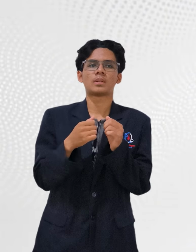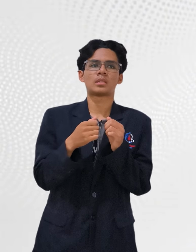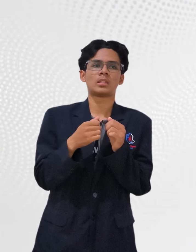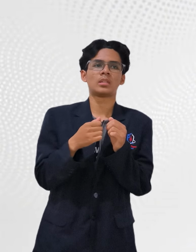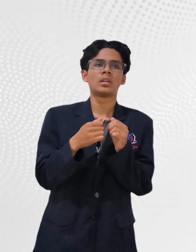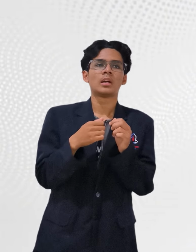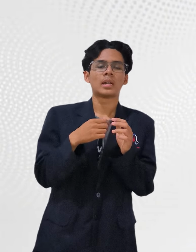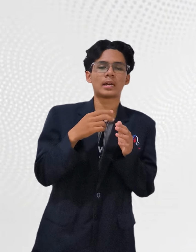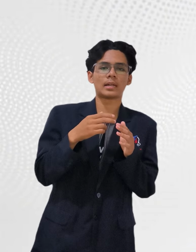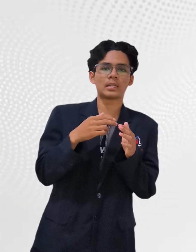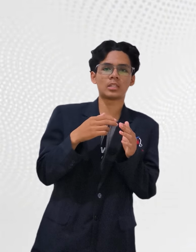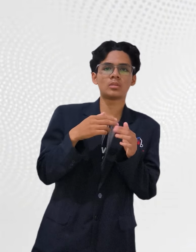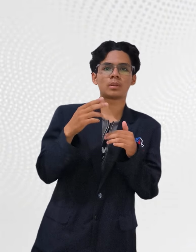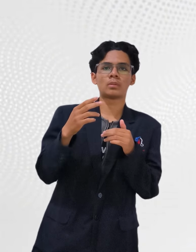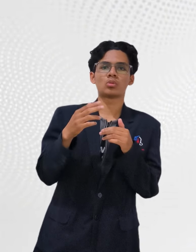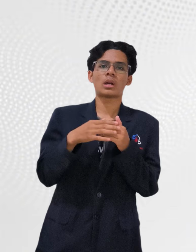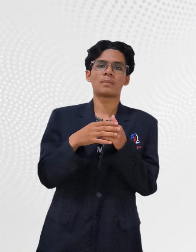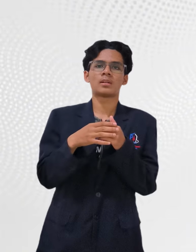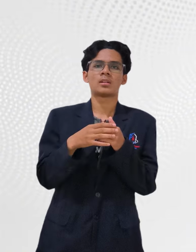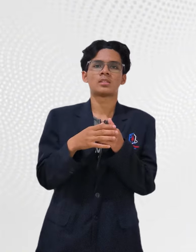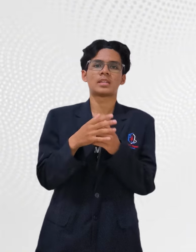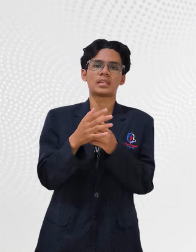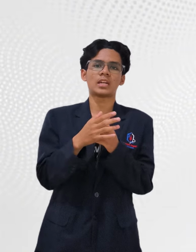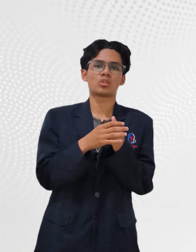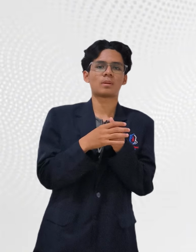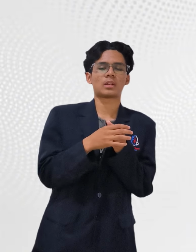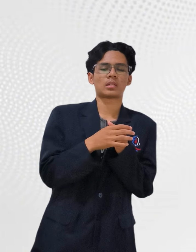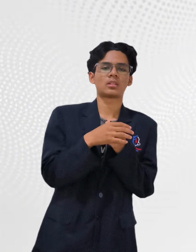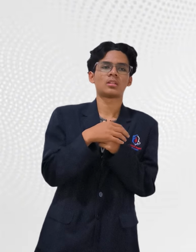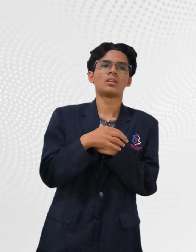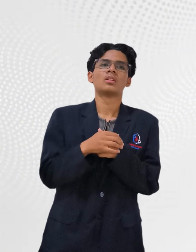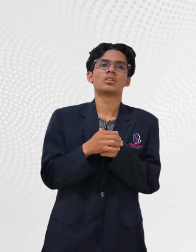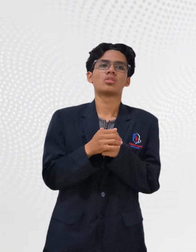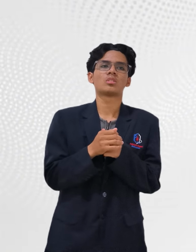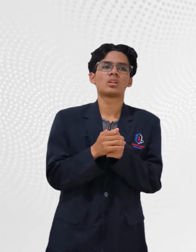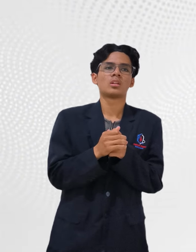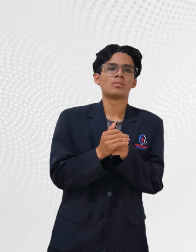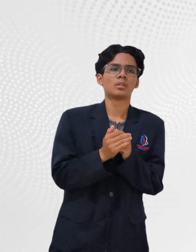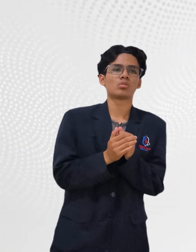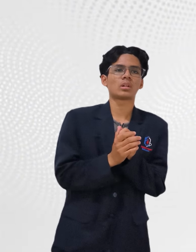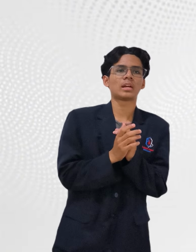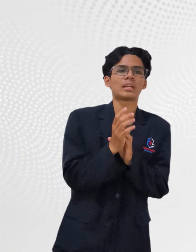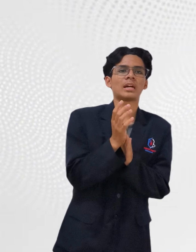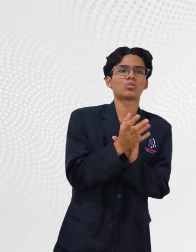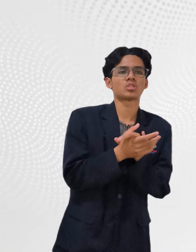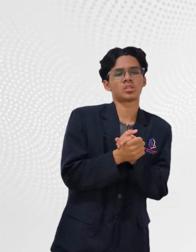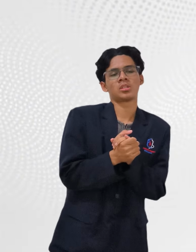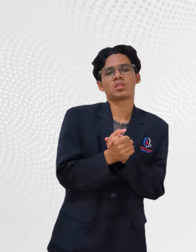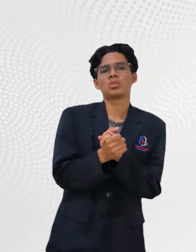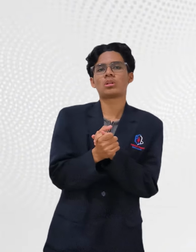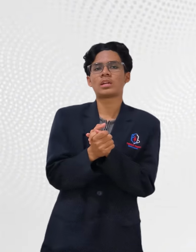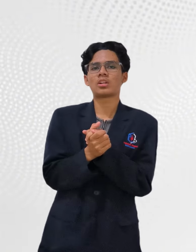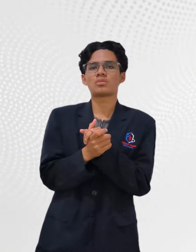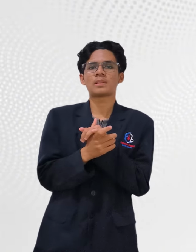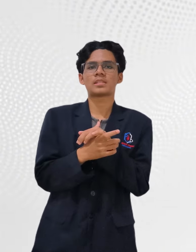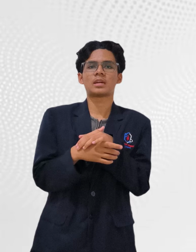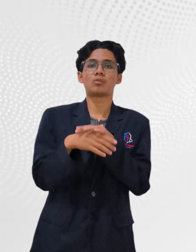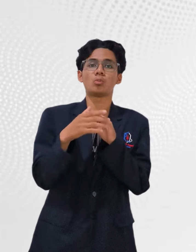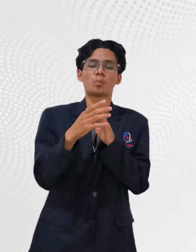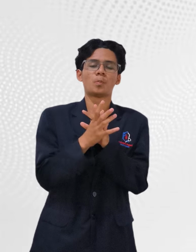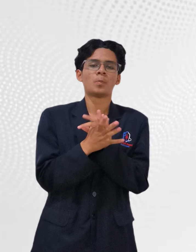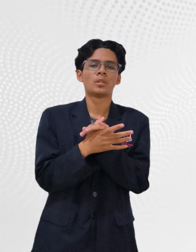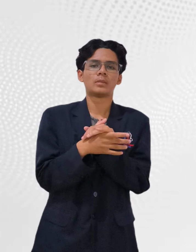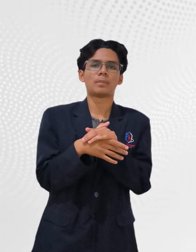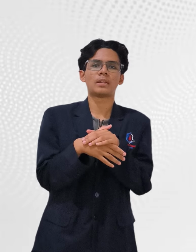buat, seperti rangkaian ini berbentuk apa, seri atau paralel. Terus menentukan arah arus. Tentukan arah arus pada